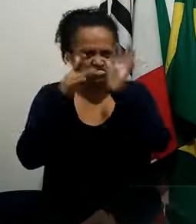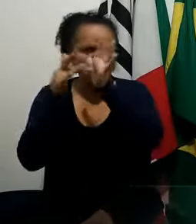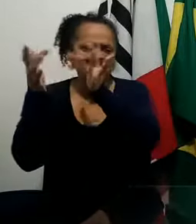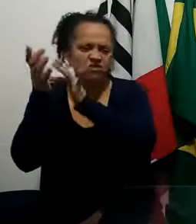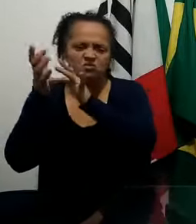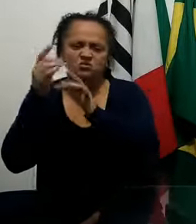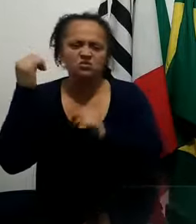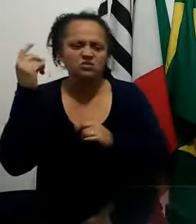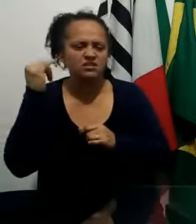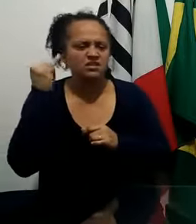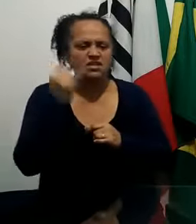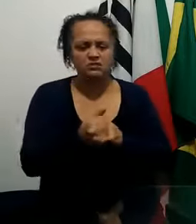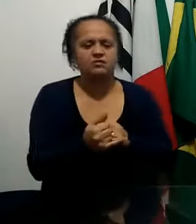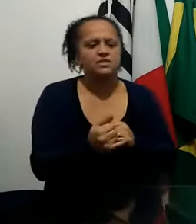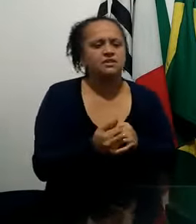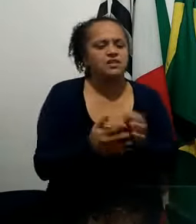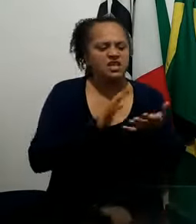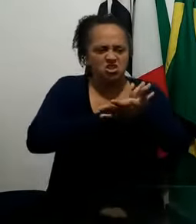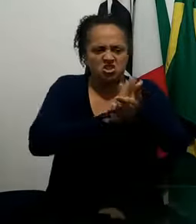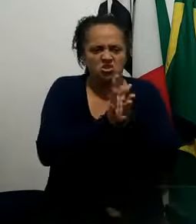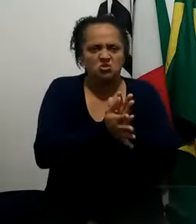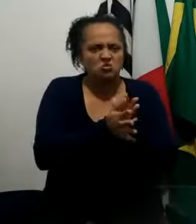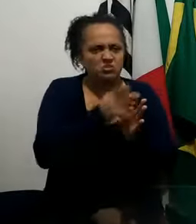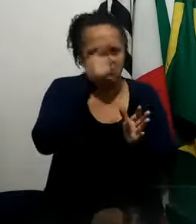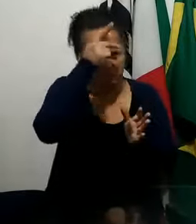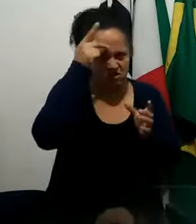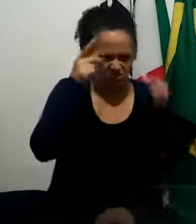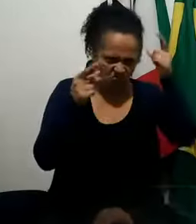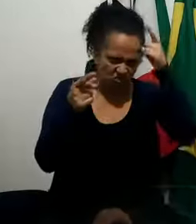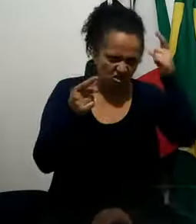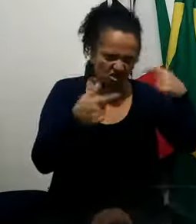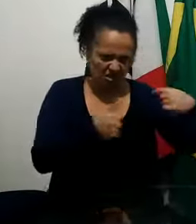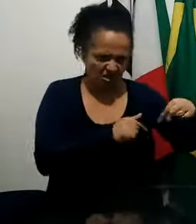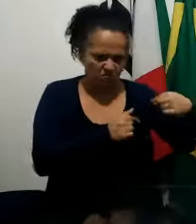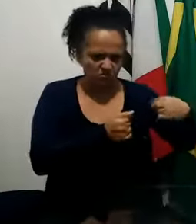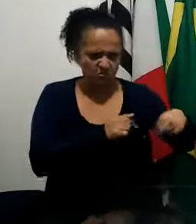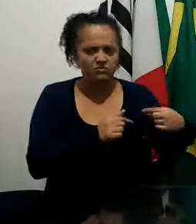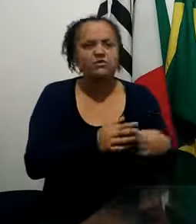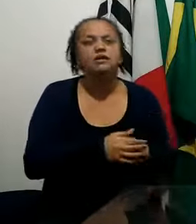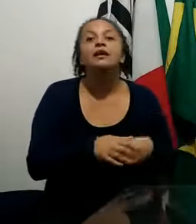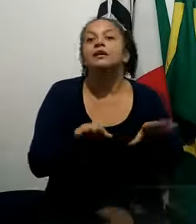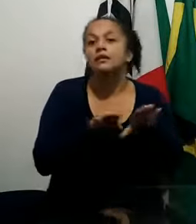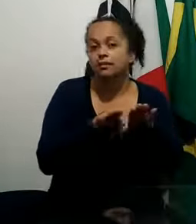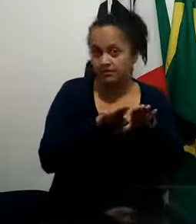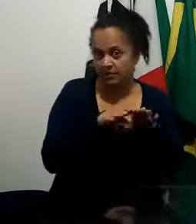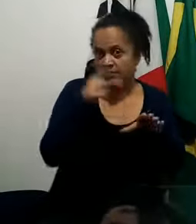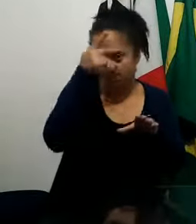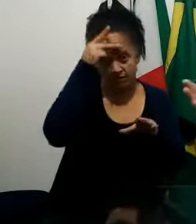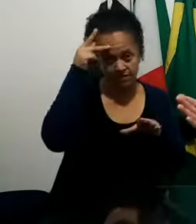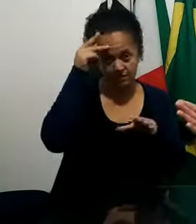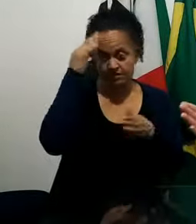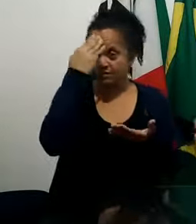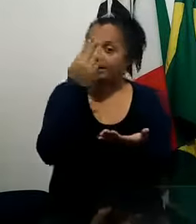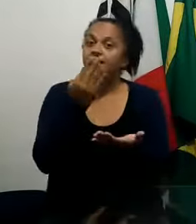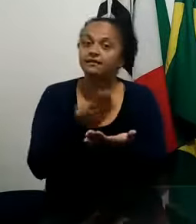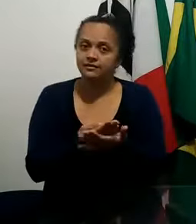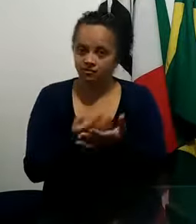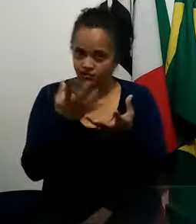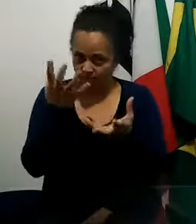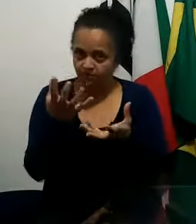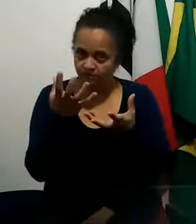judeus serão salvos, né? E também os cristãos que ficaram serão salvos, os que estiverem vivos,